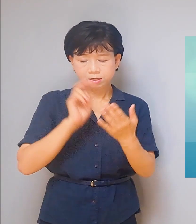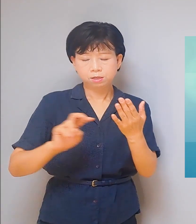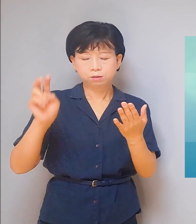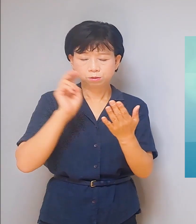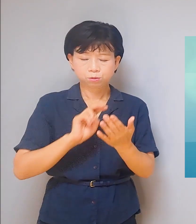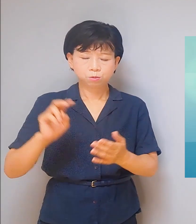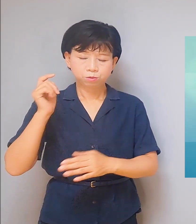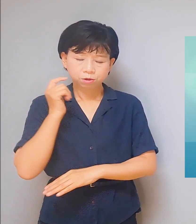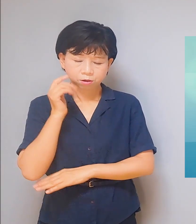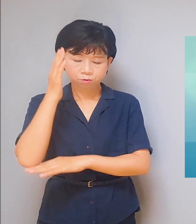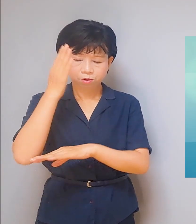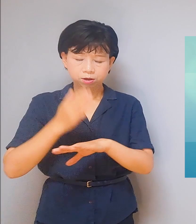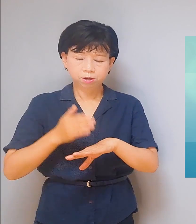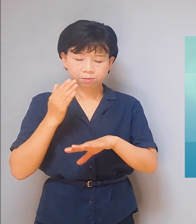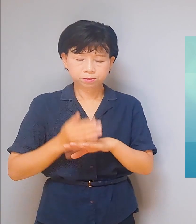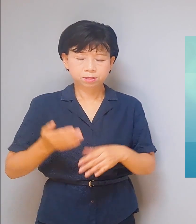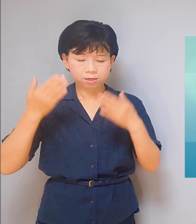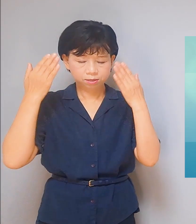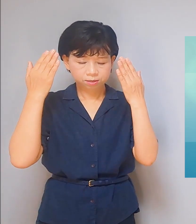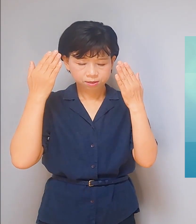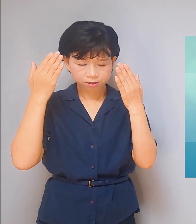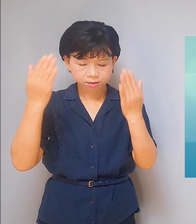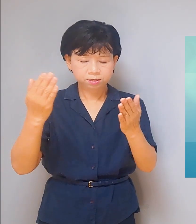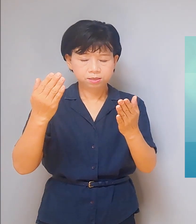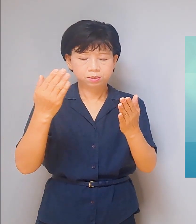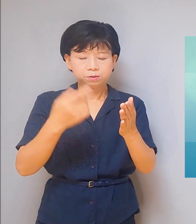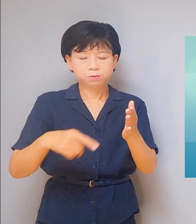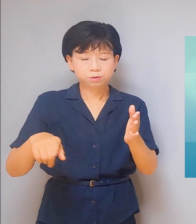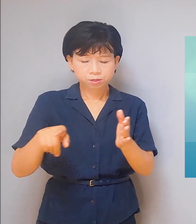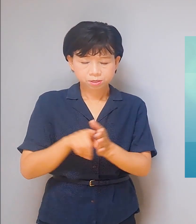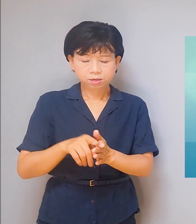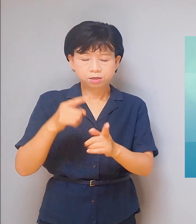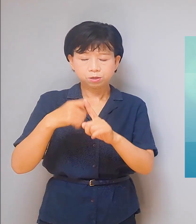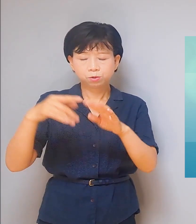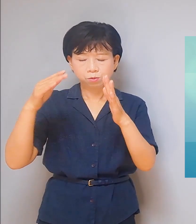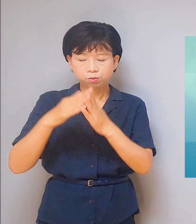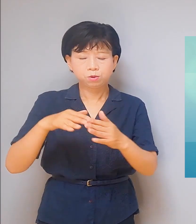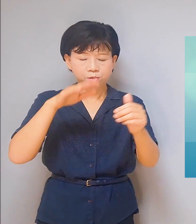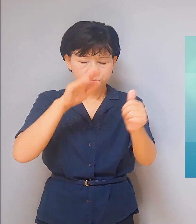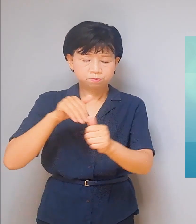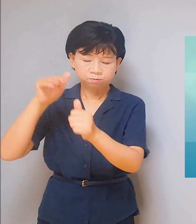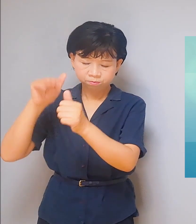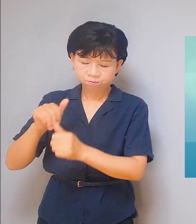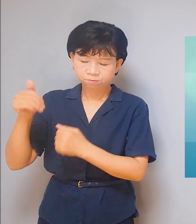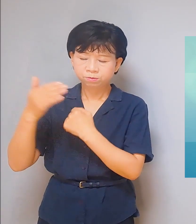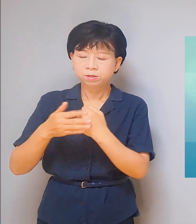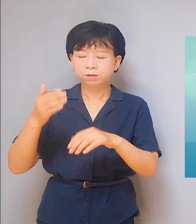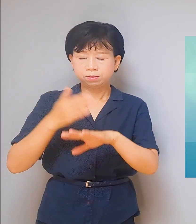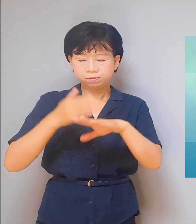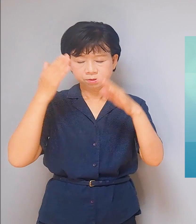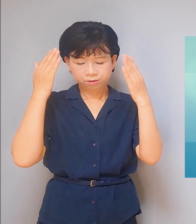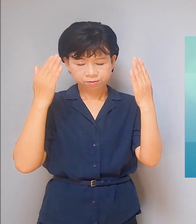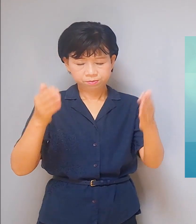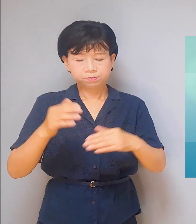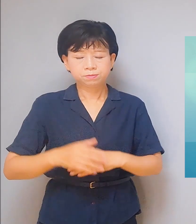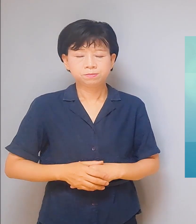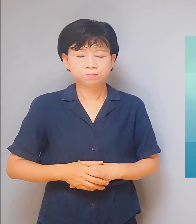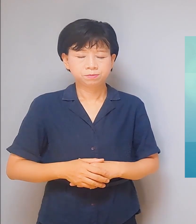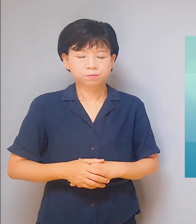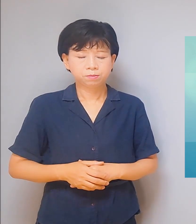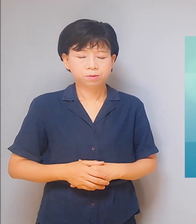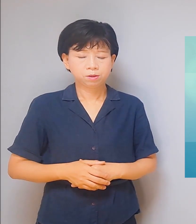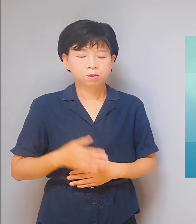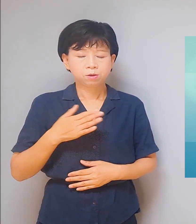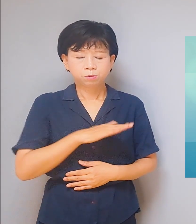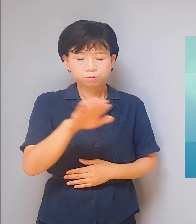찬송과 영광과 감사를 드릴 수 있도록 주님 전으로 불러주신 은혜에 감사를 드립니다.